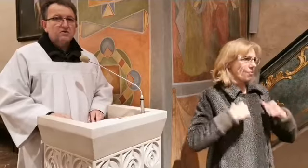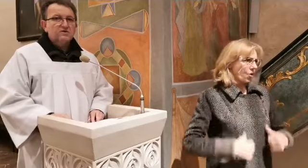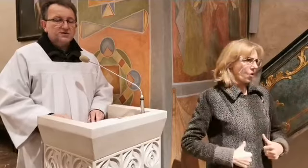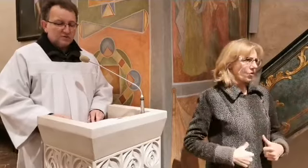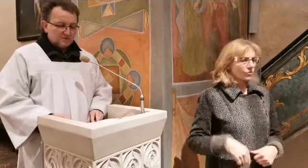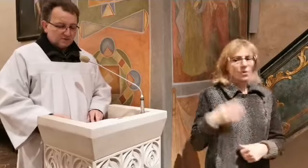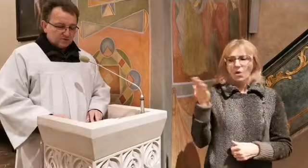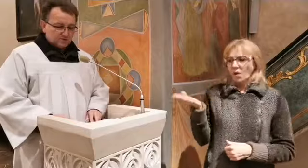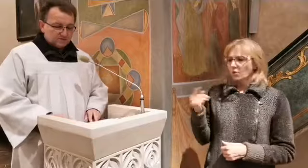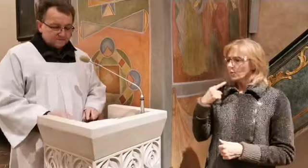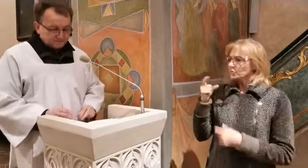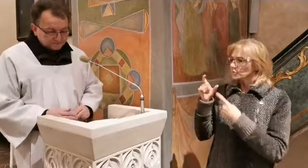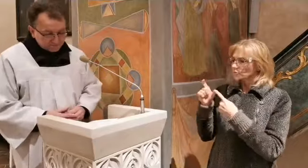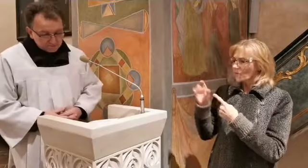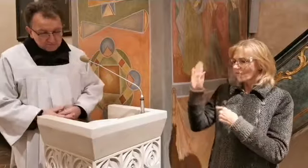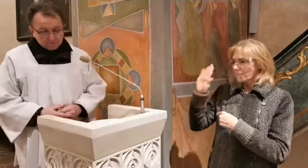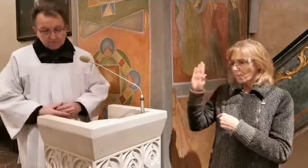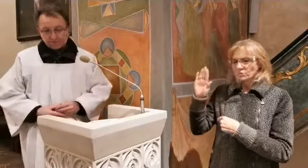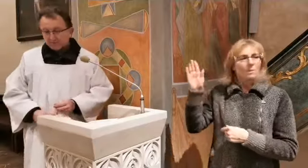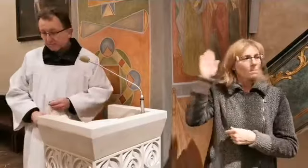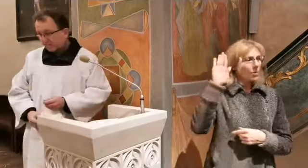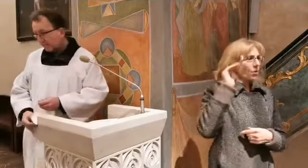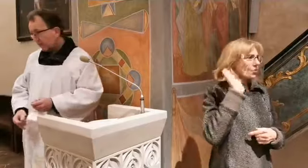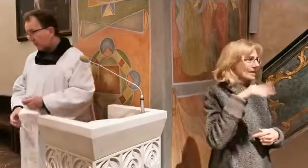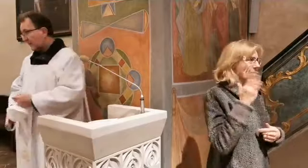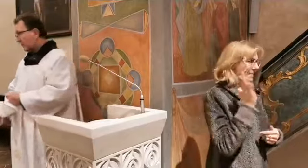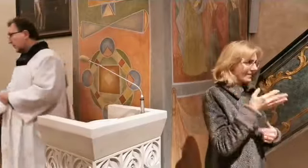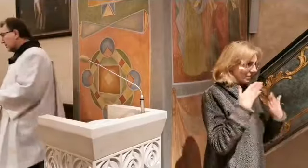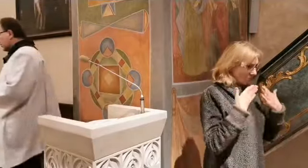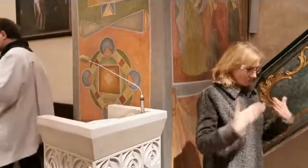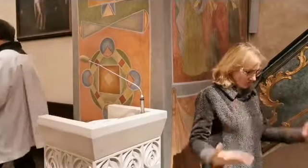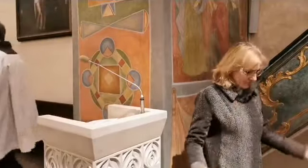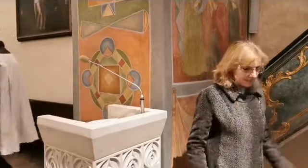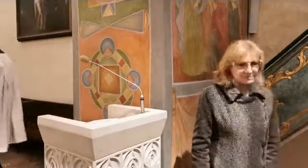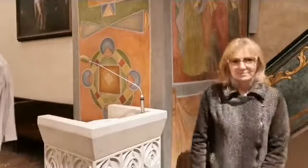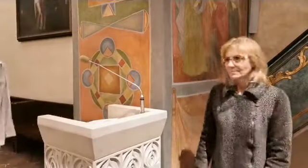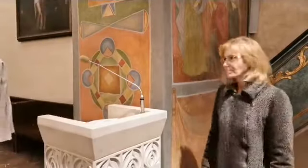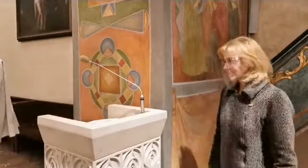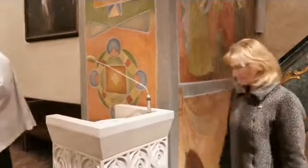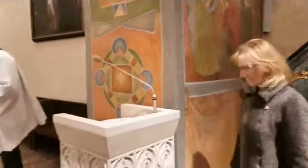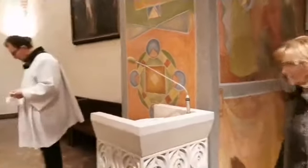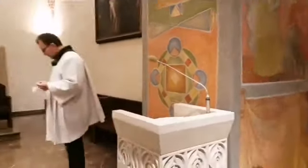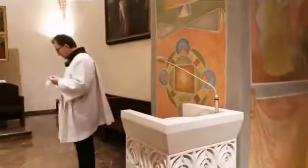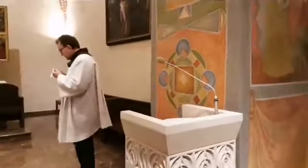Oto Słowo Boże. Bogu niech będą dzięki.